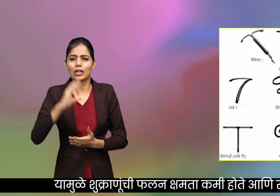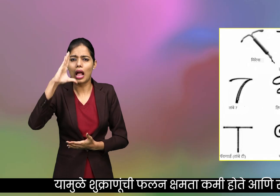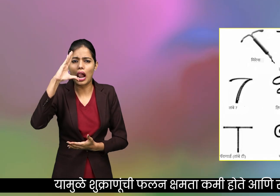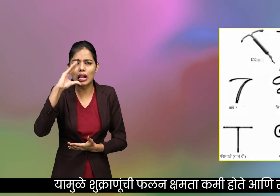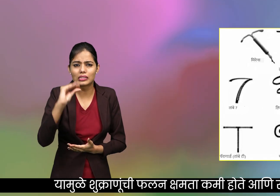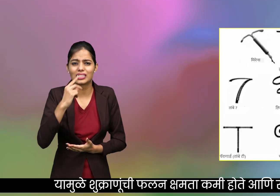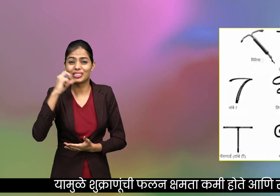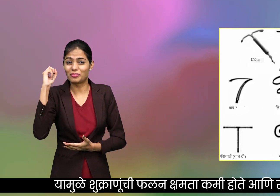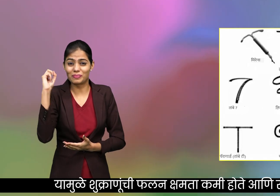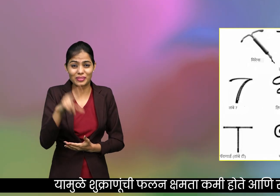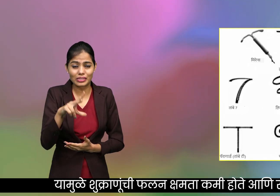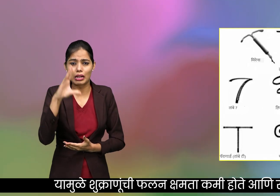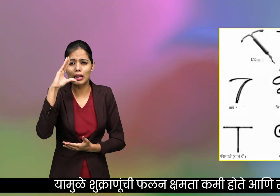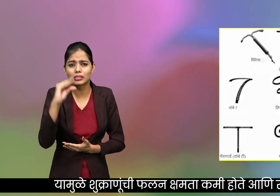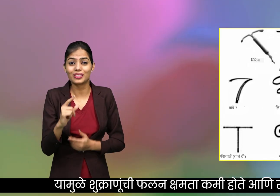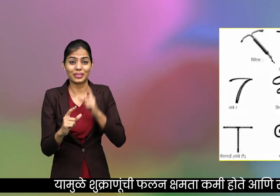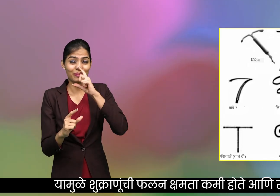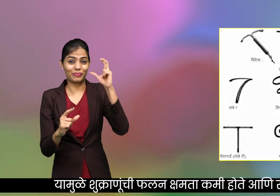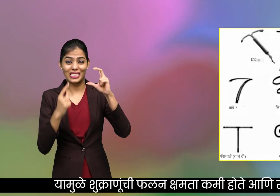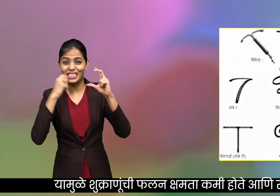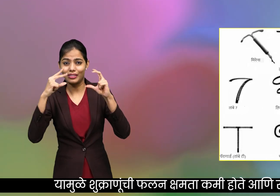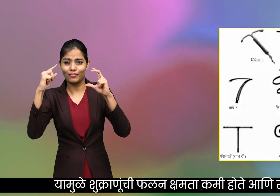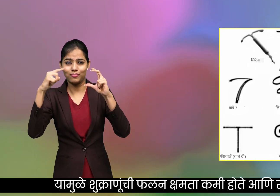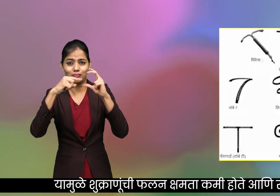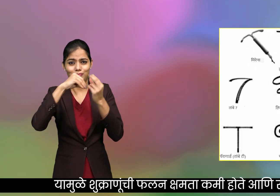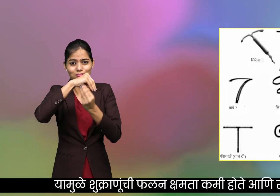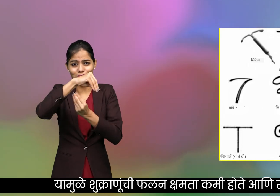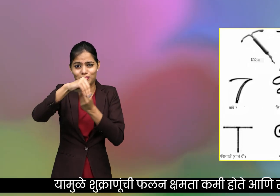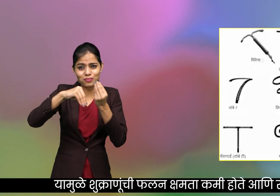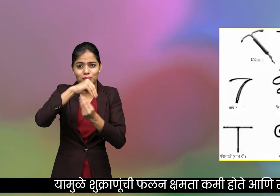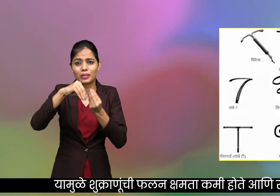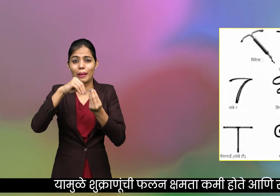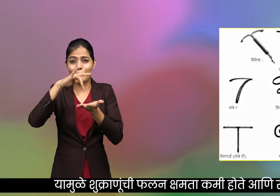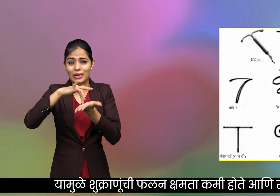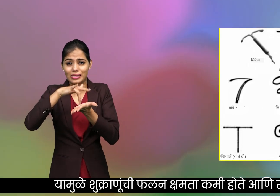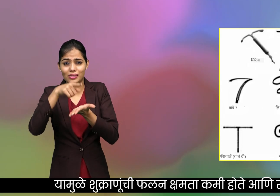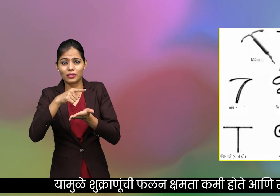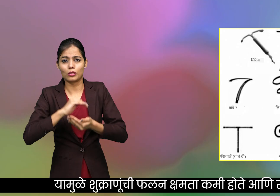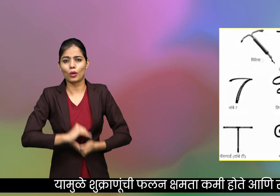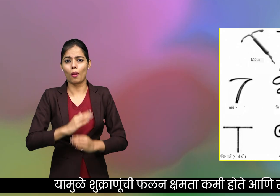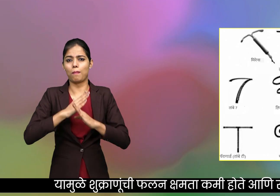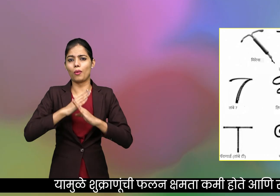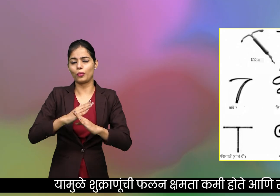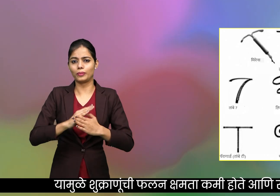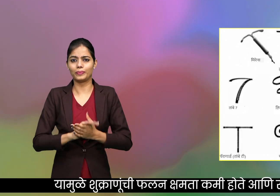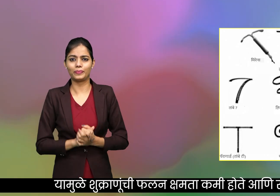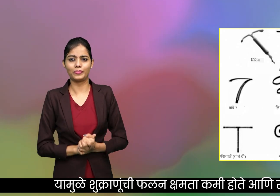यामुळे शुक्राणूंची फलन क्षमता कमी होते आणि रोपण रोखले जाते.